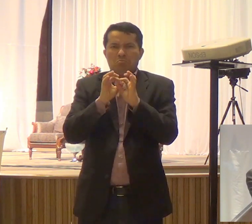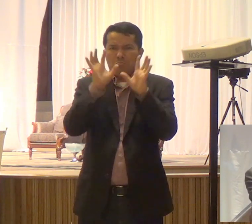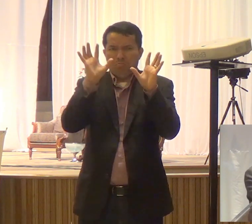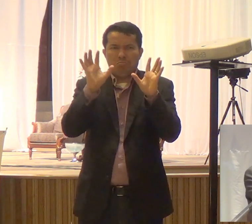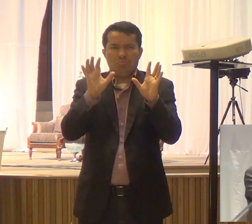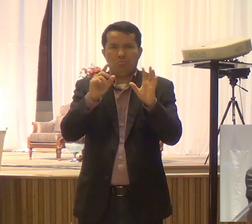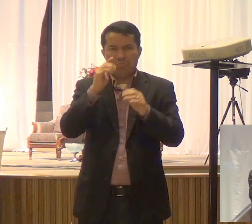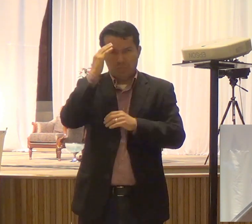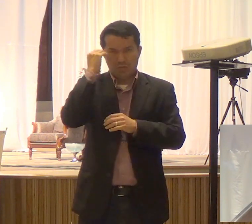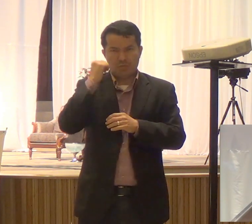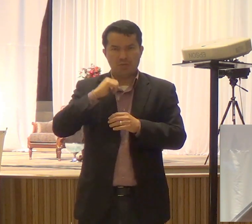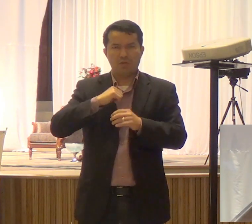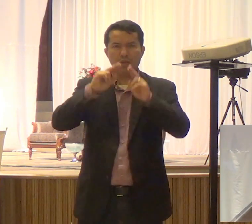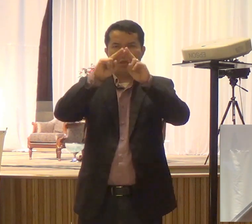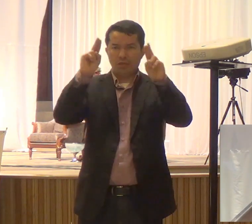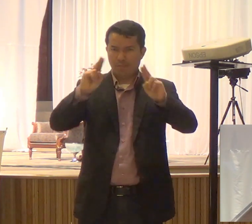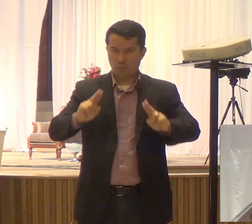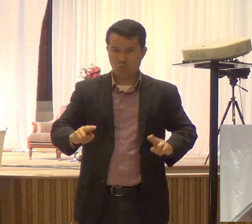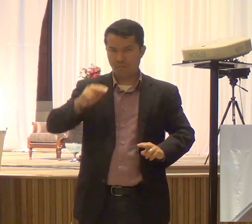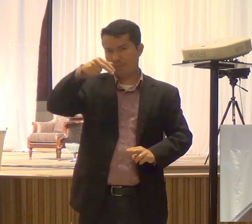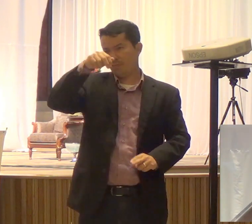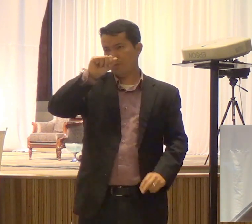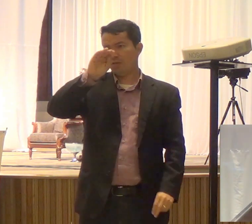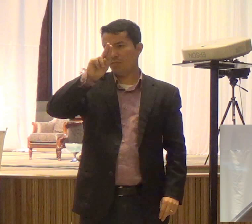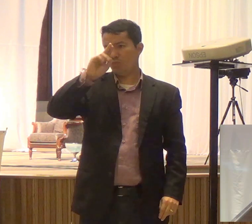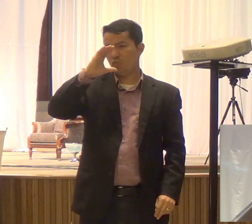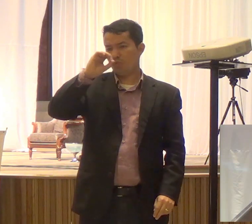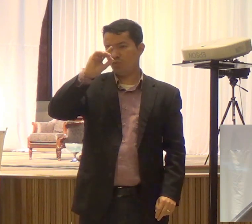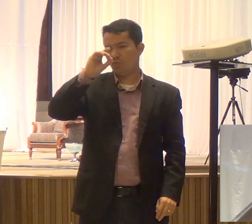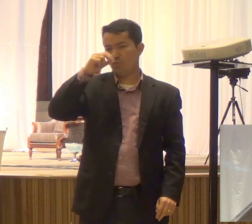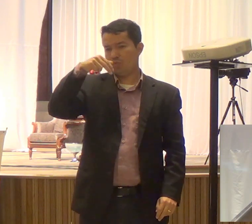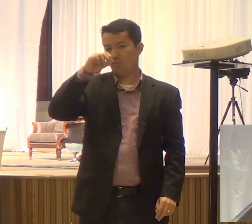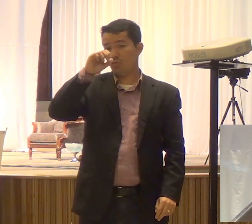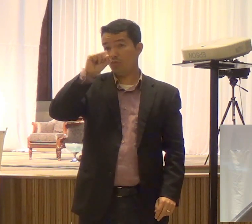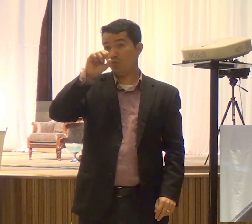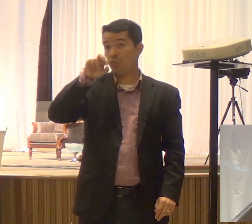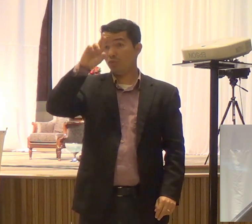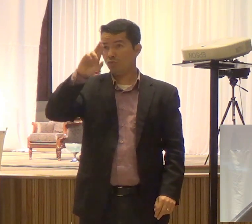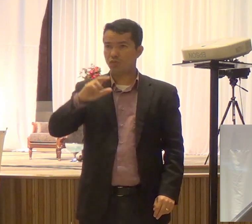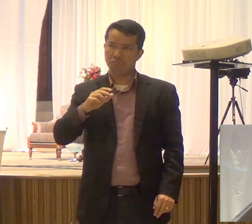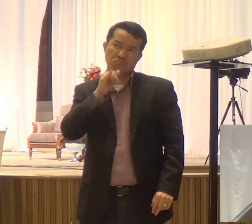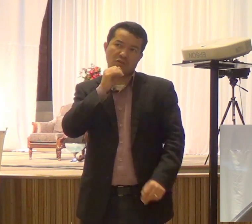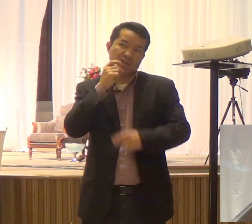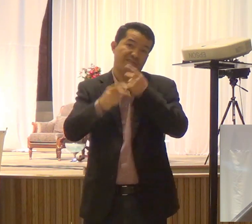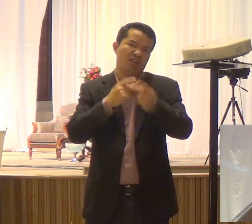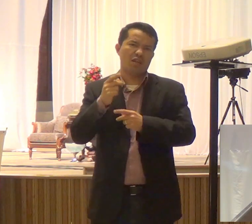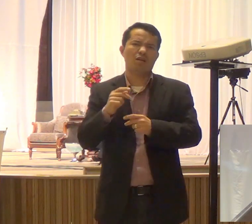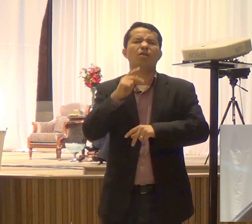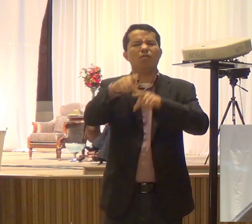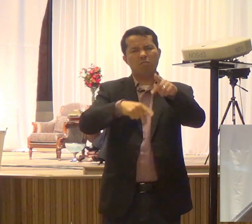do Nabucodonosor era permitir que o povo estivesse por ali e que tivesse as